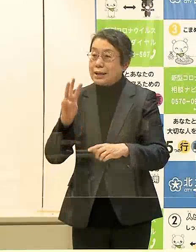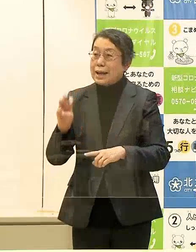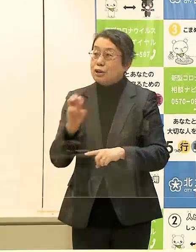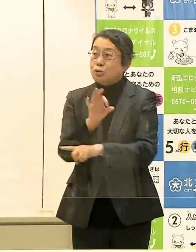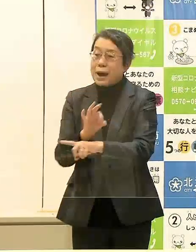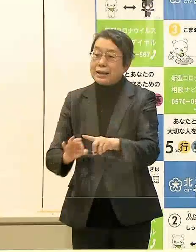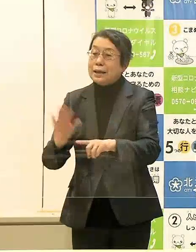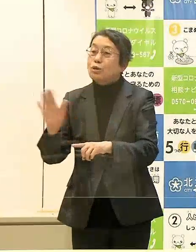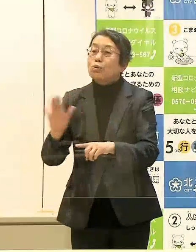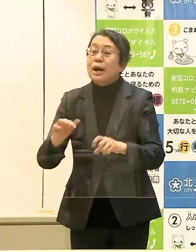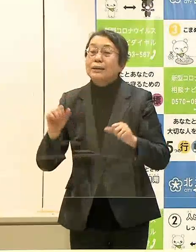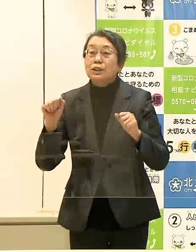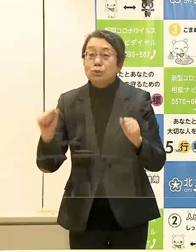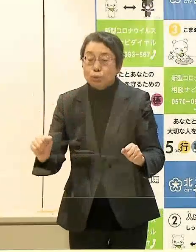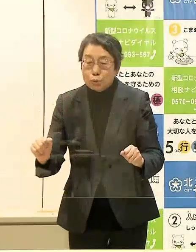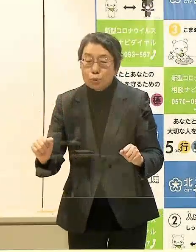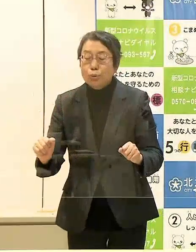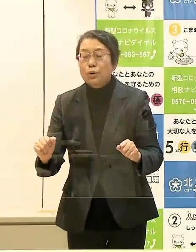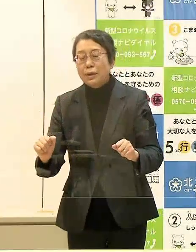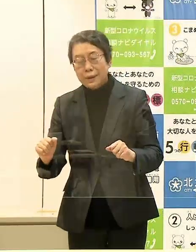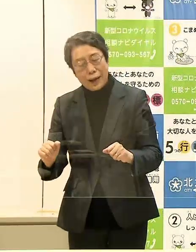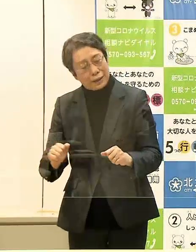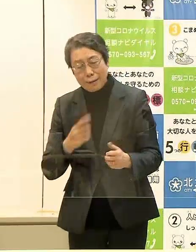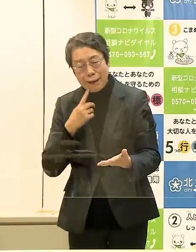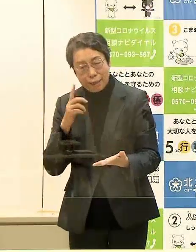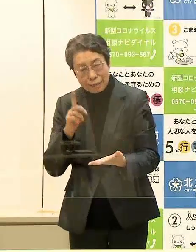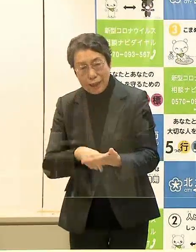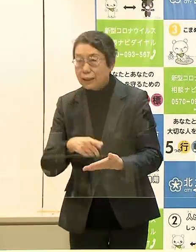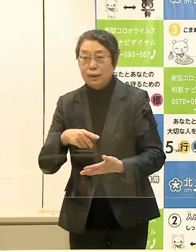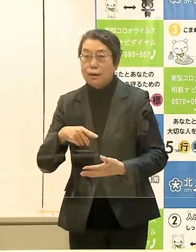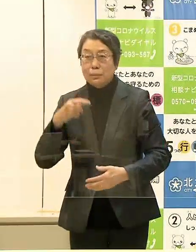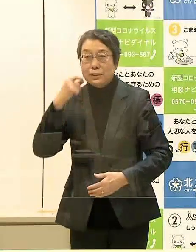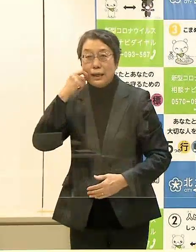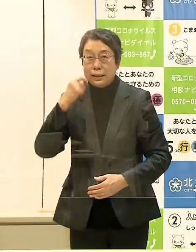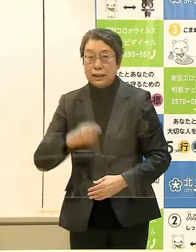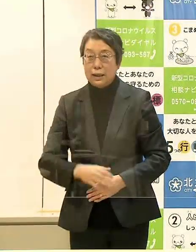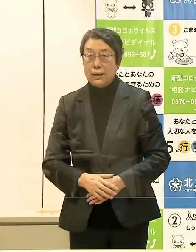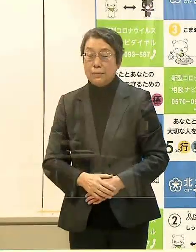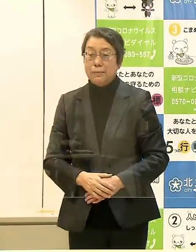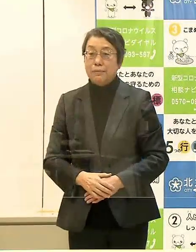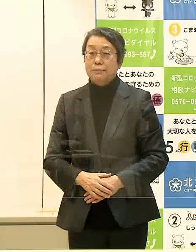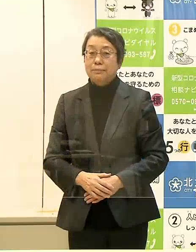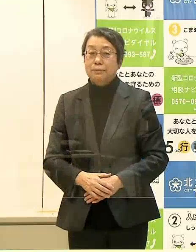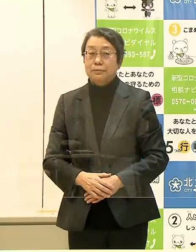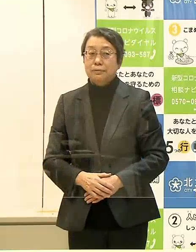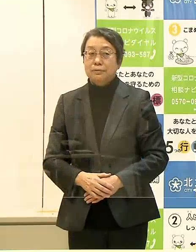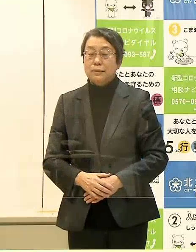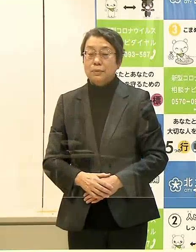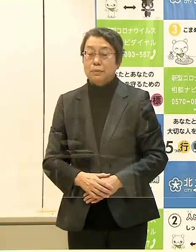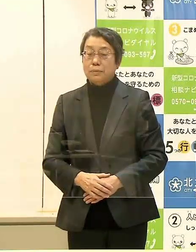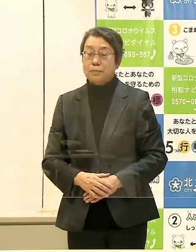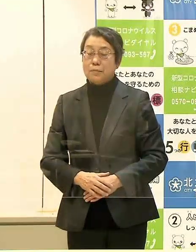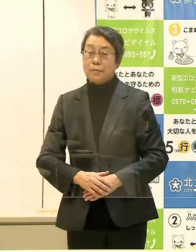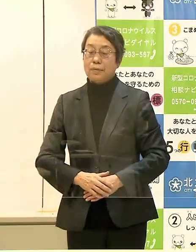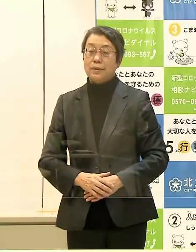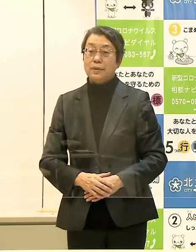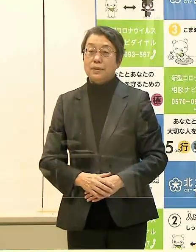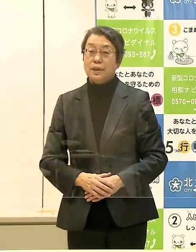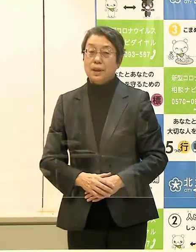簡単に住んのわけではありませんしかしながらすでにこれまでの